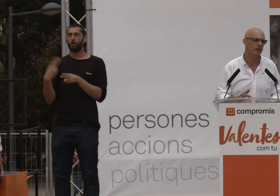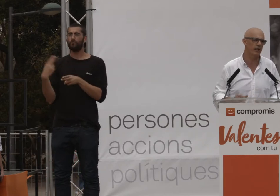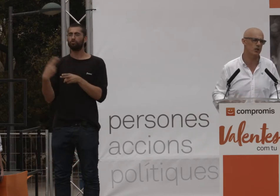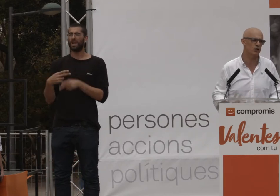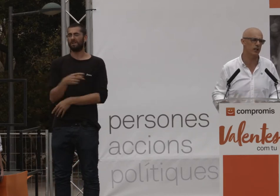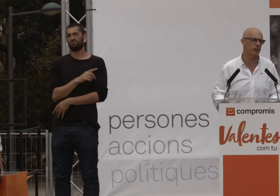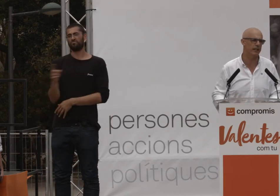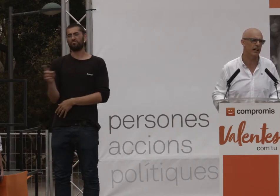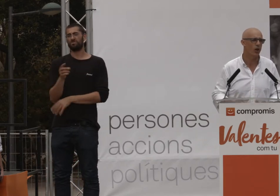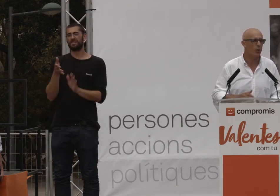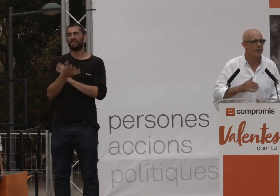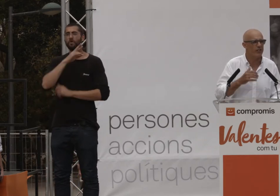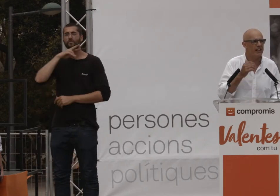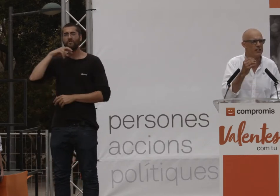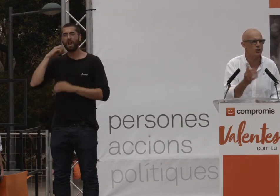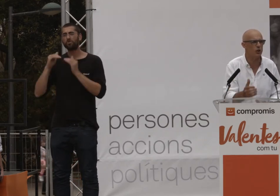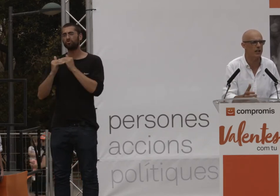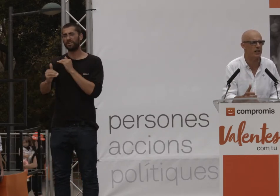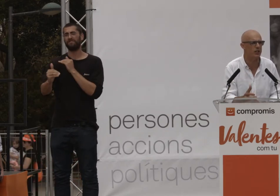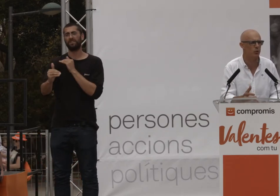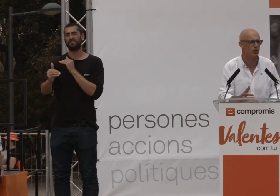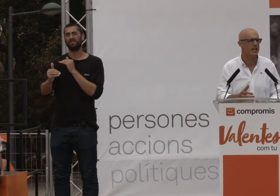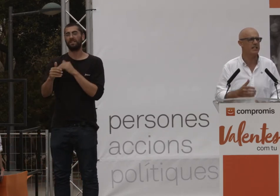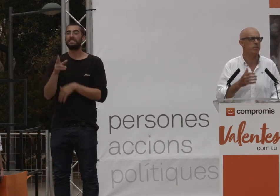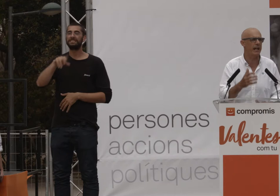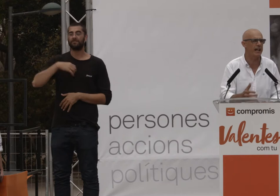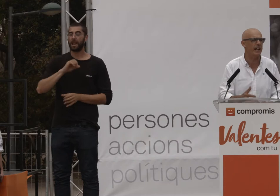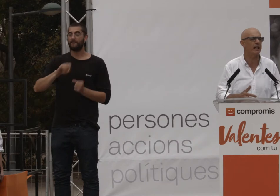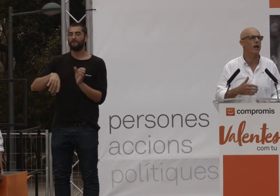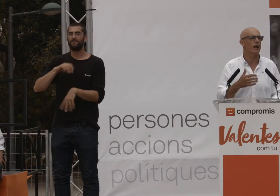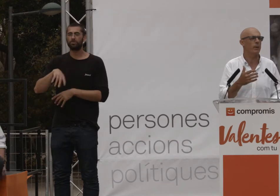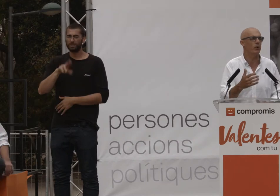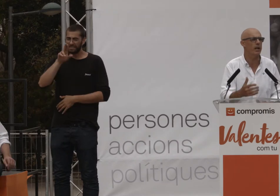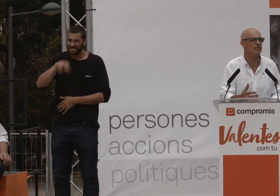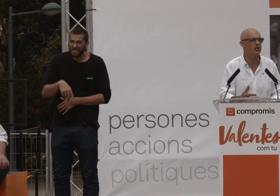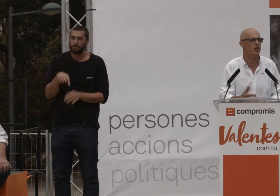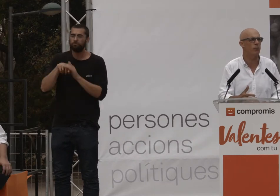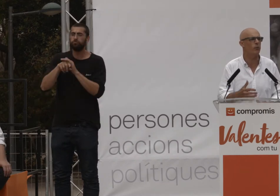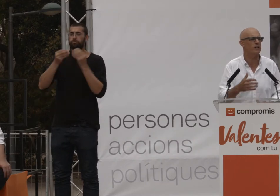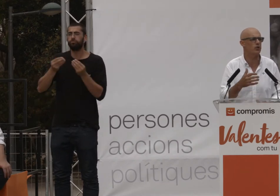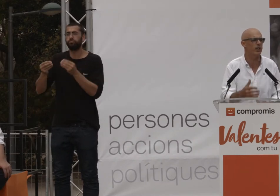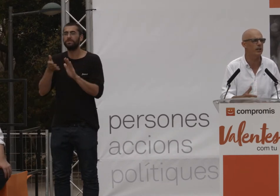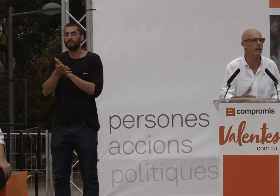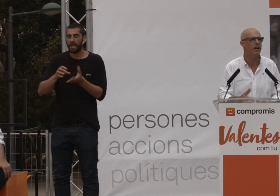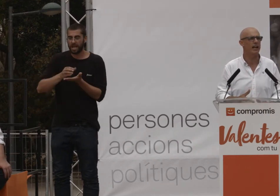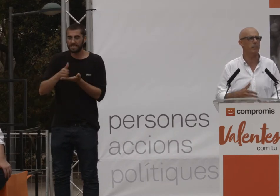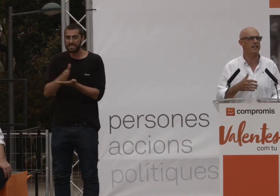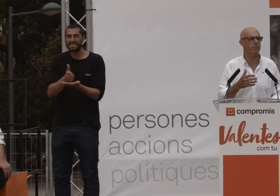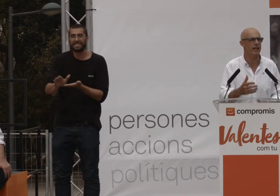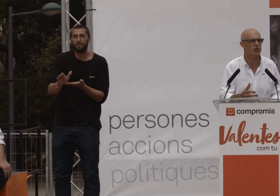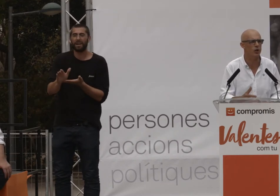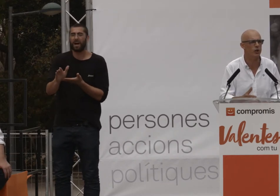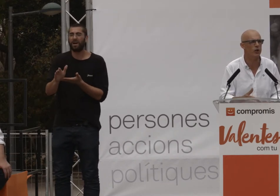valor de la sostenibilitat. Ho estem fent en la gestió dels residus, separant, anant cap a una gestió molt més sostenible, cap